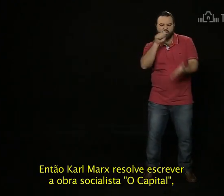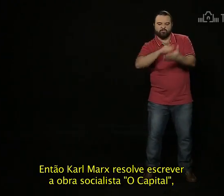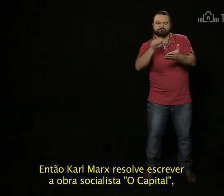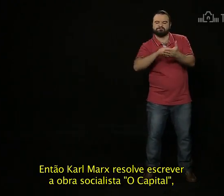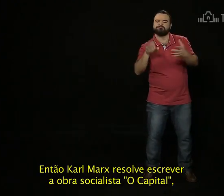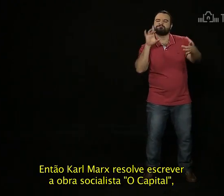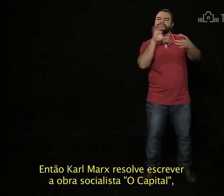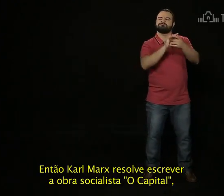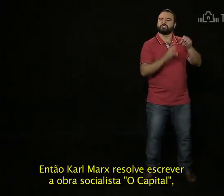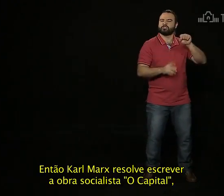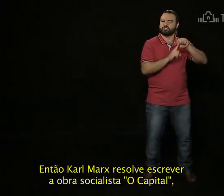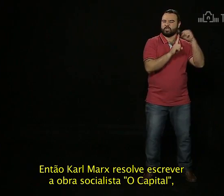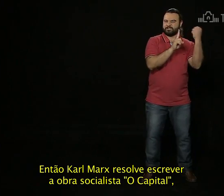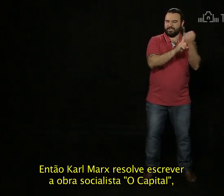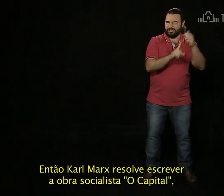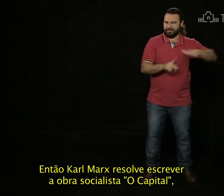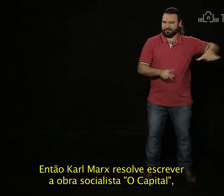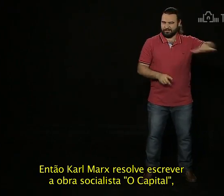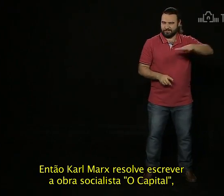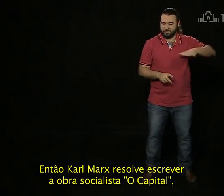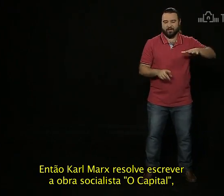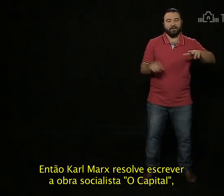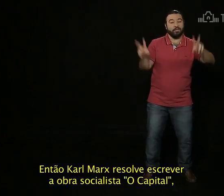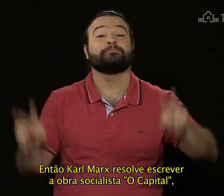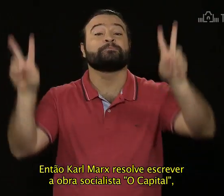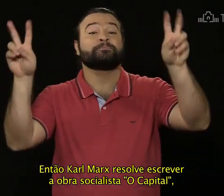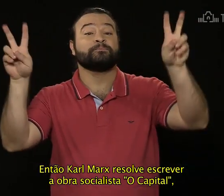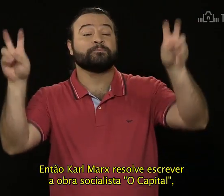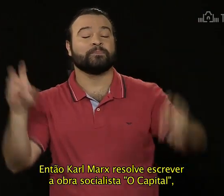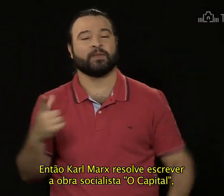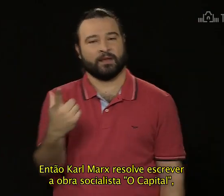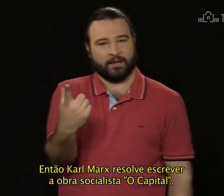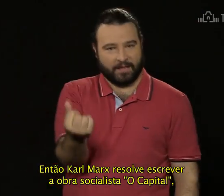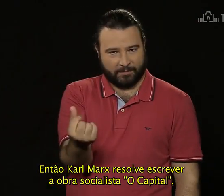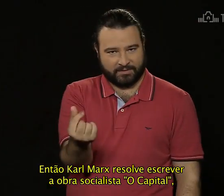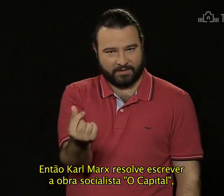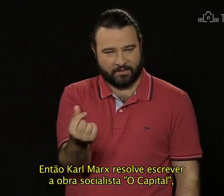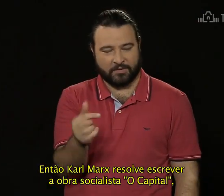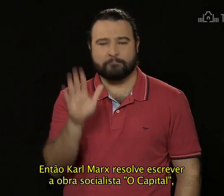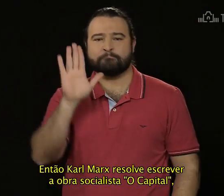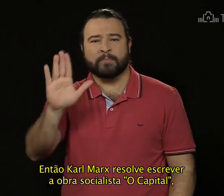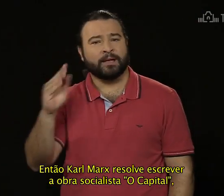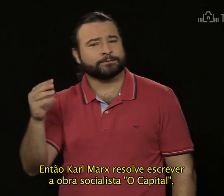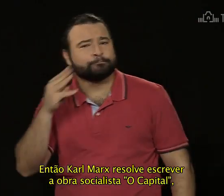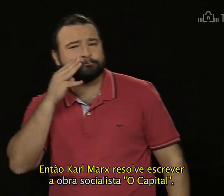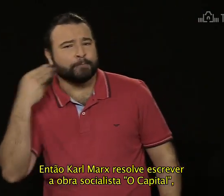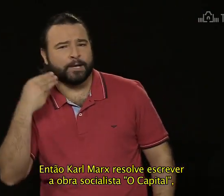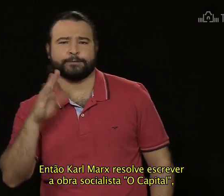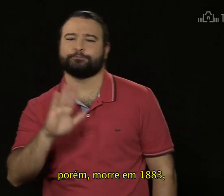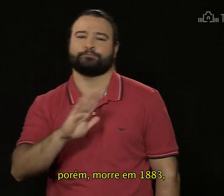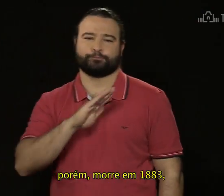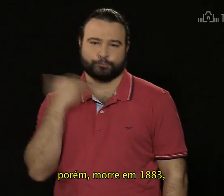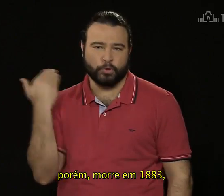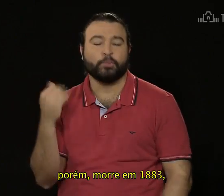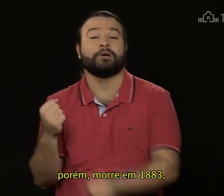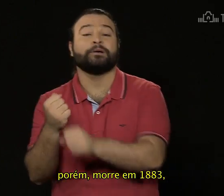resolve escrever a obra socialista O Capital Porém morre em